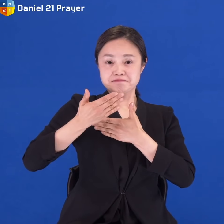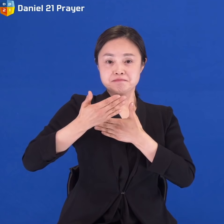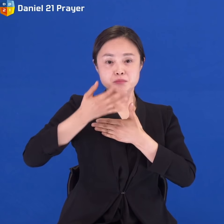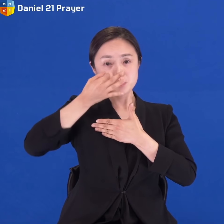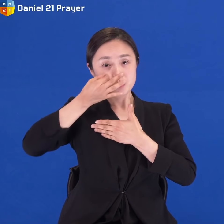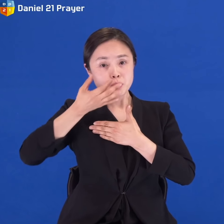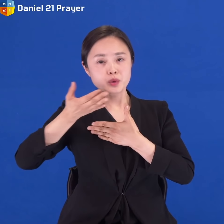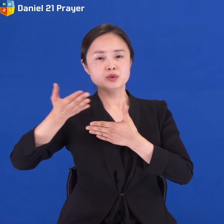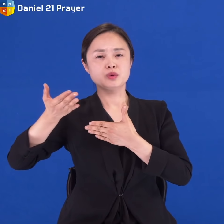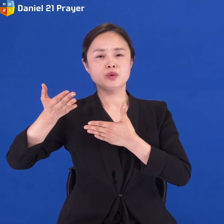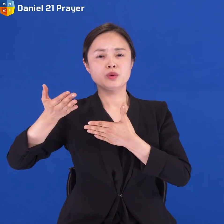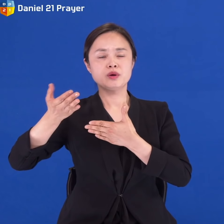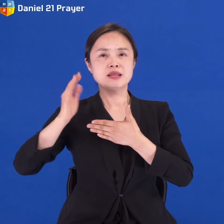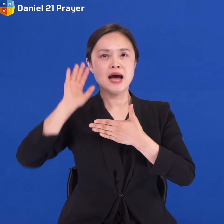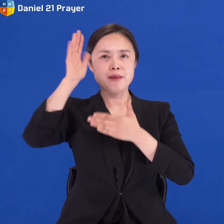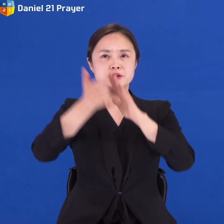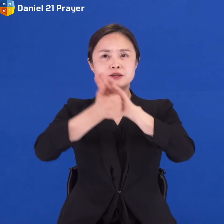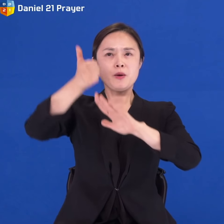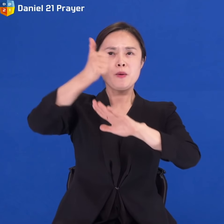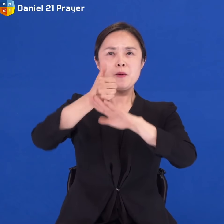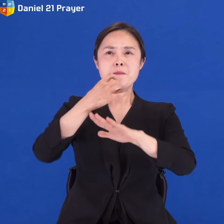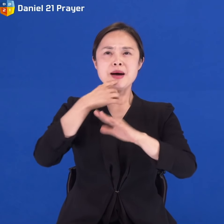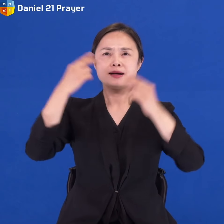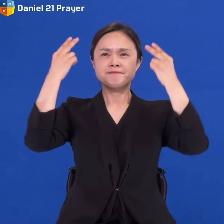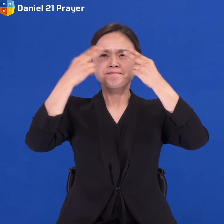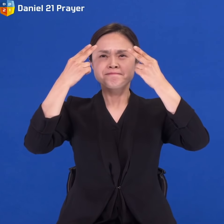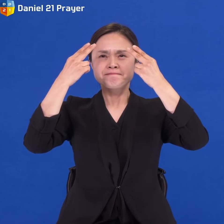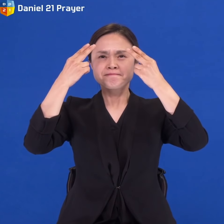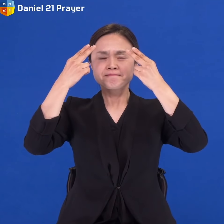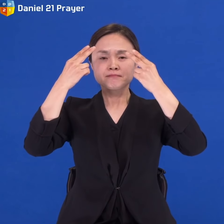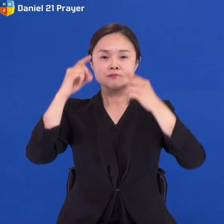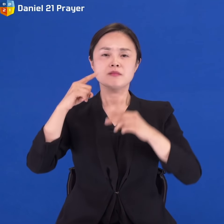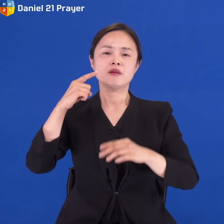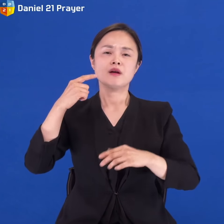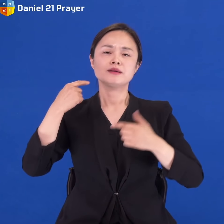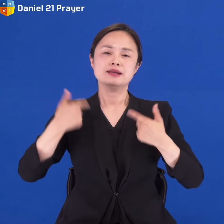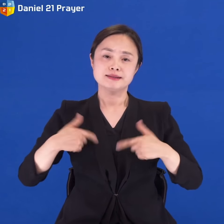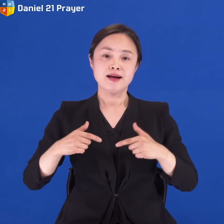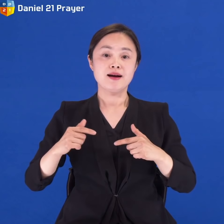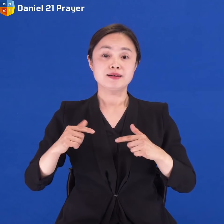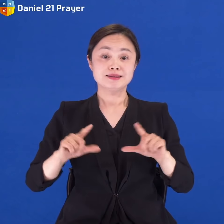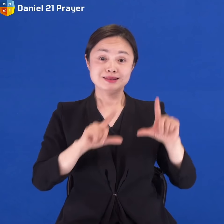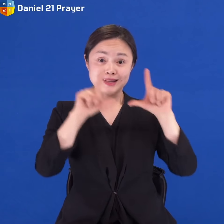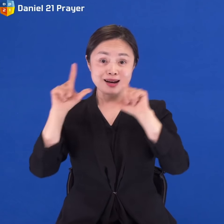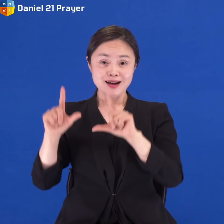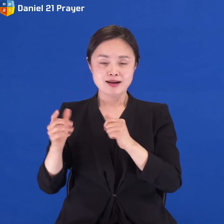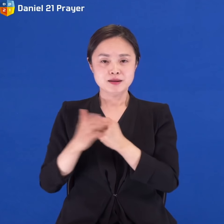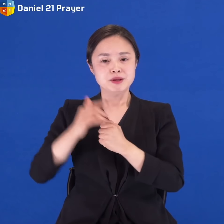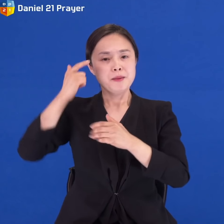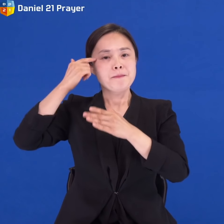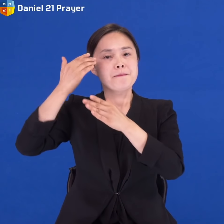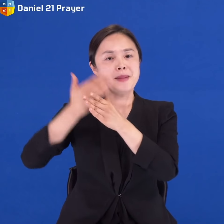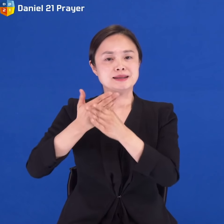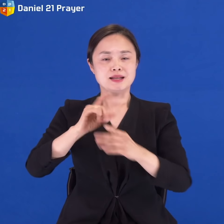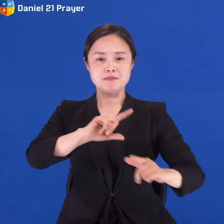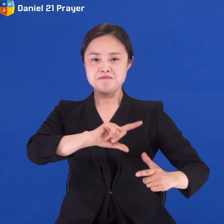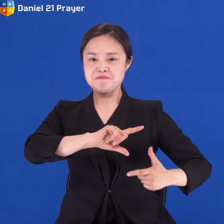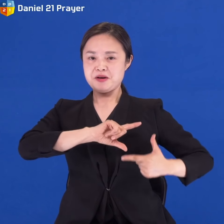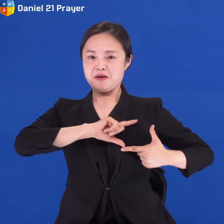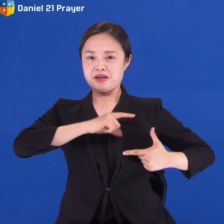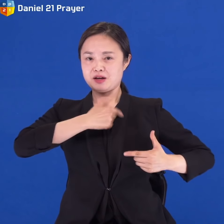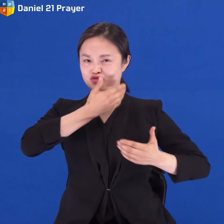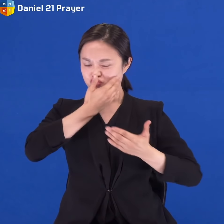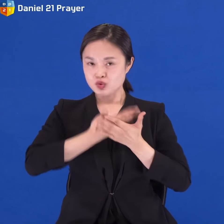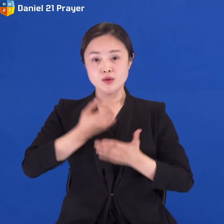때문에 교수라는 호칭과 박사라는 호칭을 떼어내기가 너무 힘들었습니다.